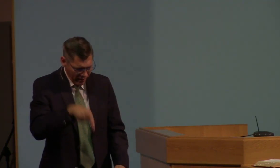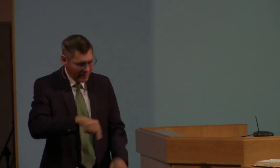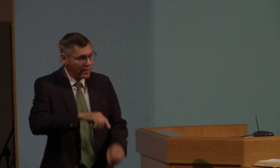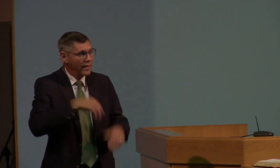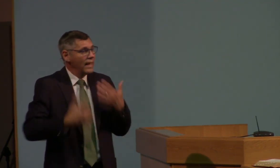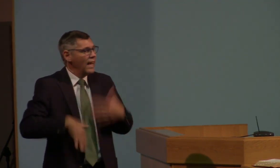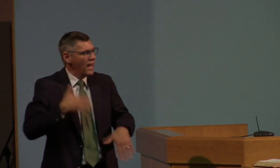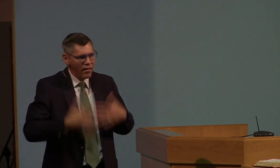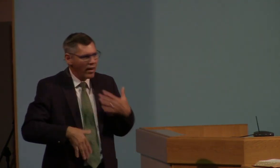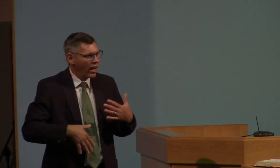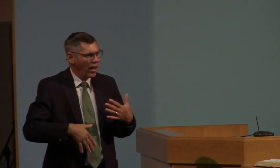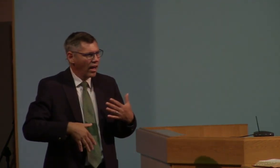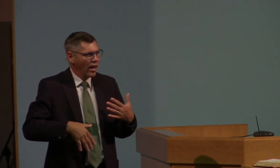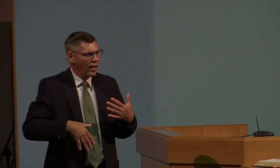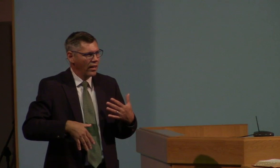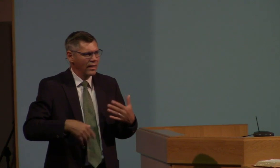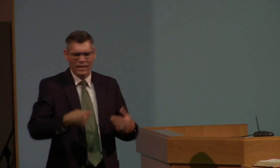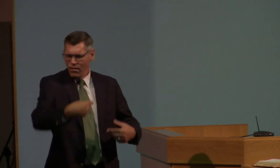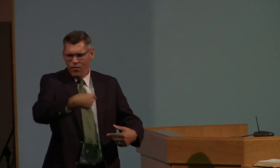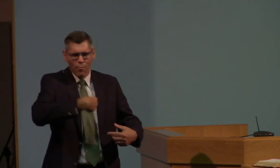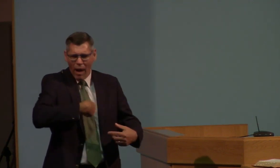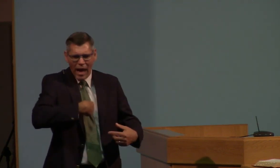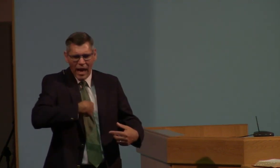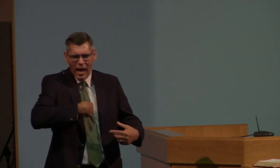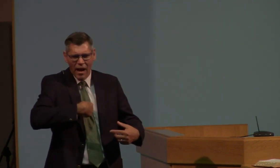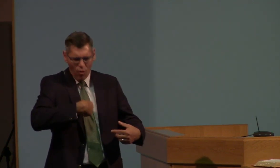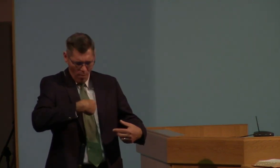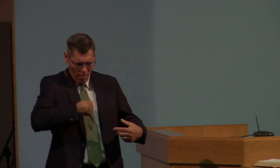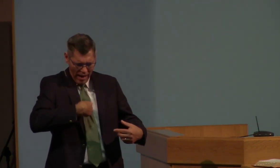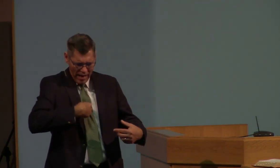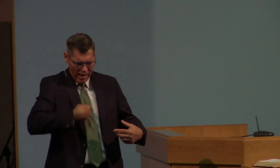Die lewe is nie vir my om my